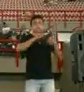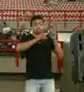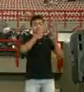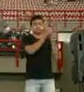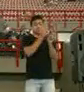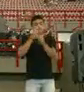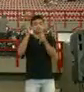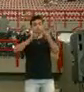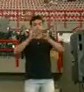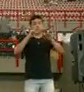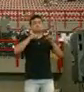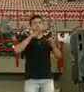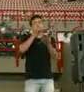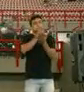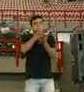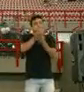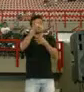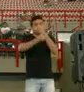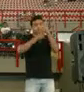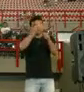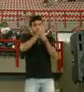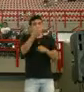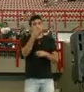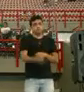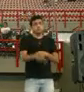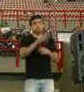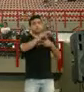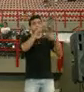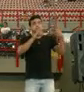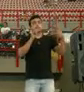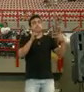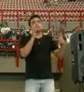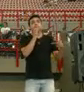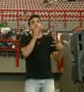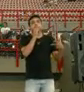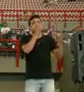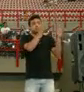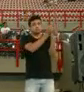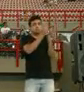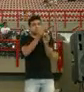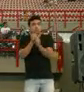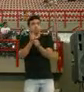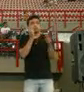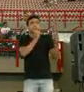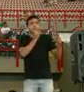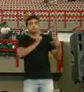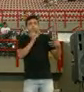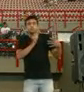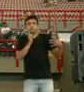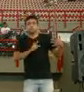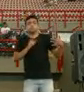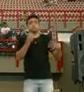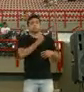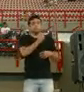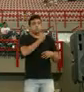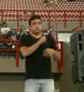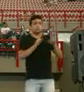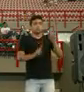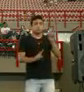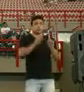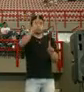de cálculo que caem todo ano no Enem, se você acerta essas questões, você já melhora muito a